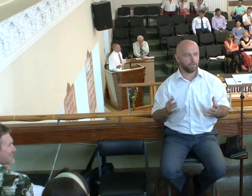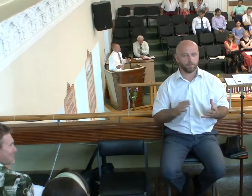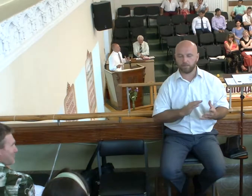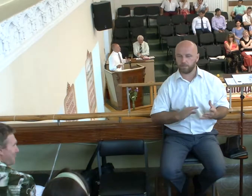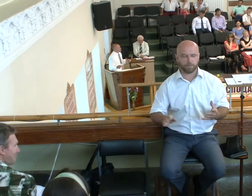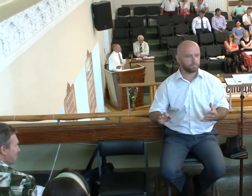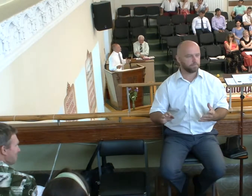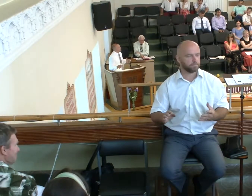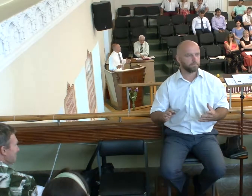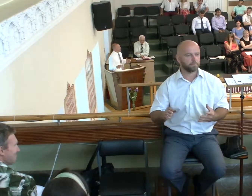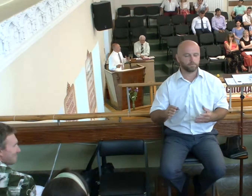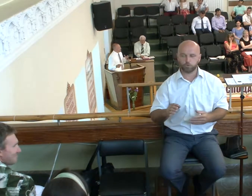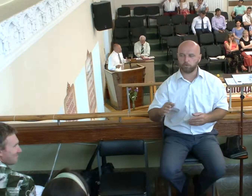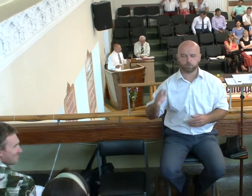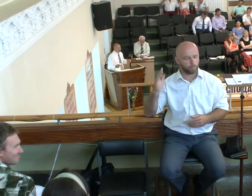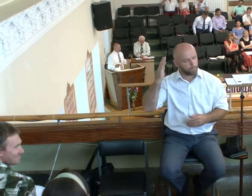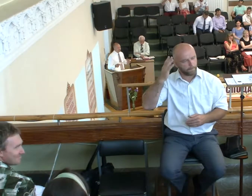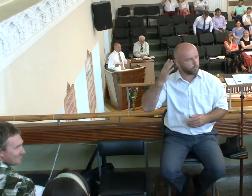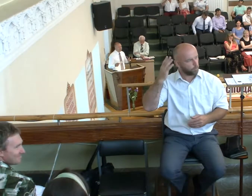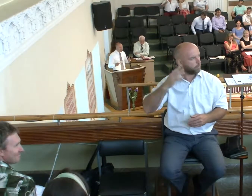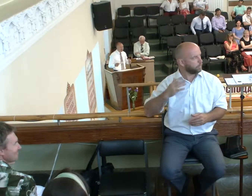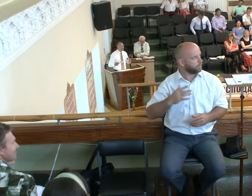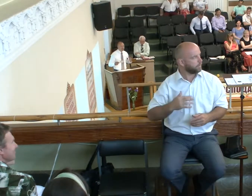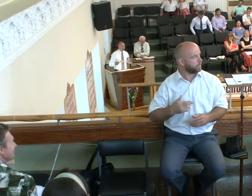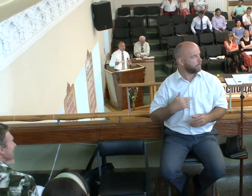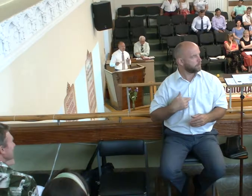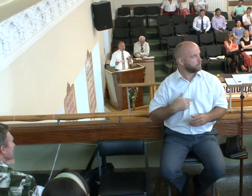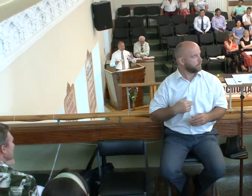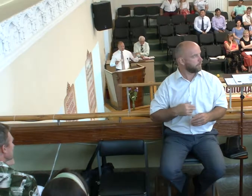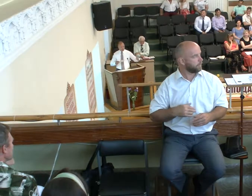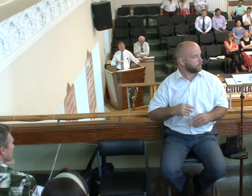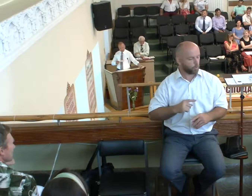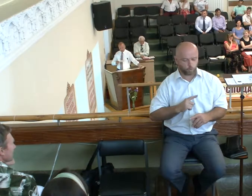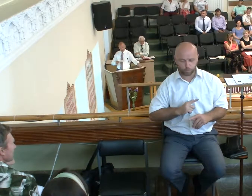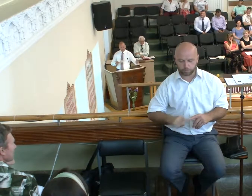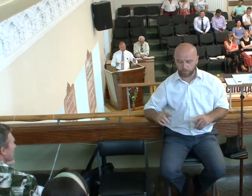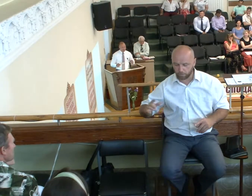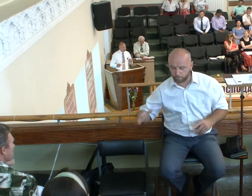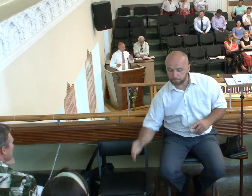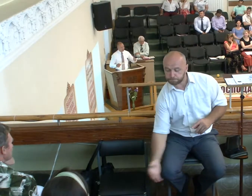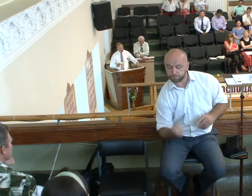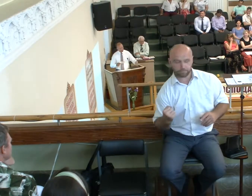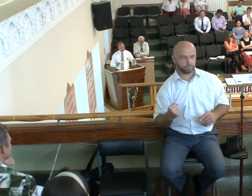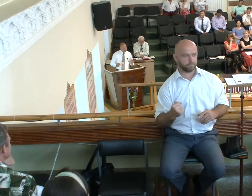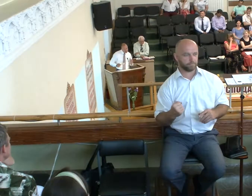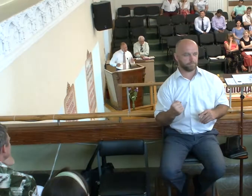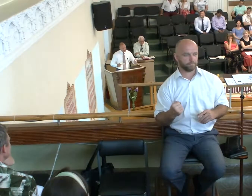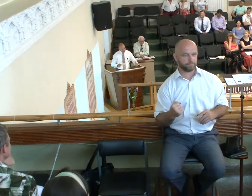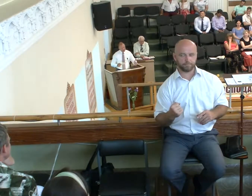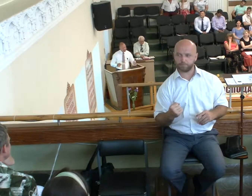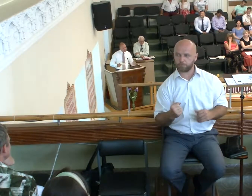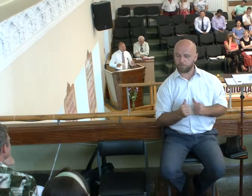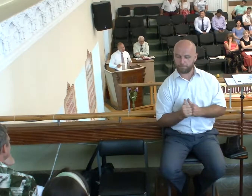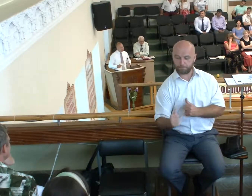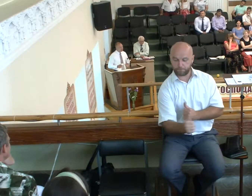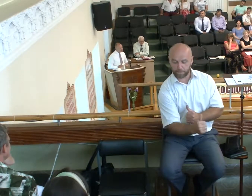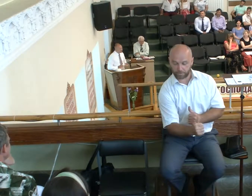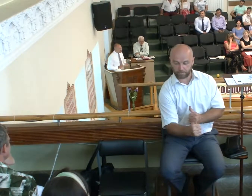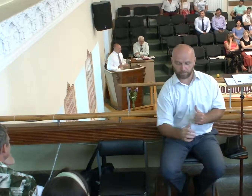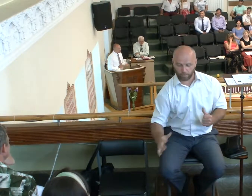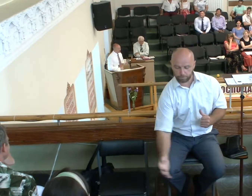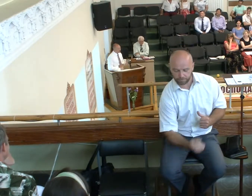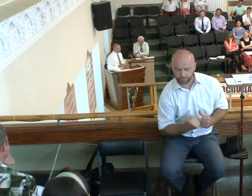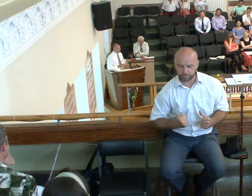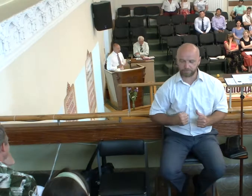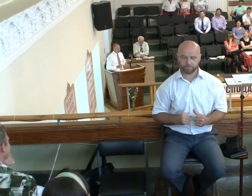что подумают люди, лишь бы мы были, ну, немножко первее, чем все остальные